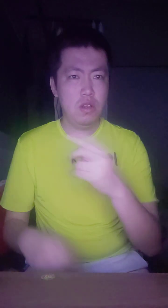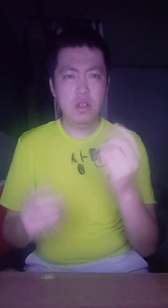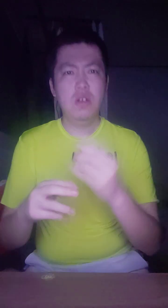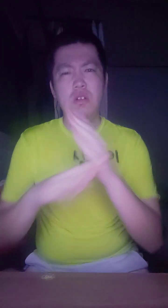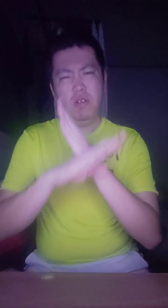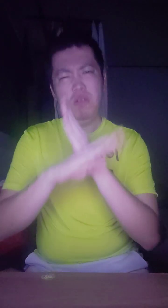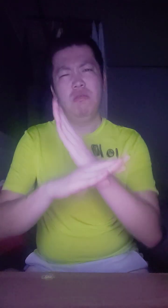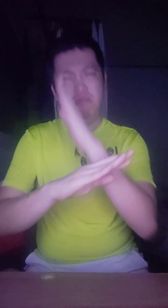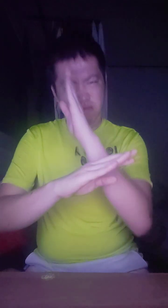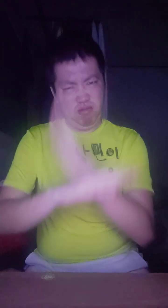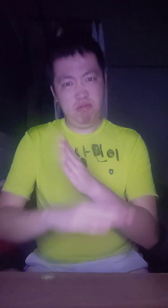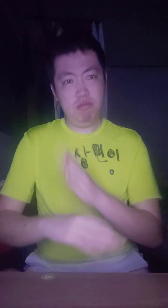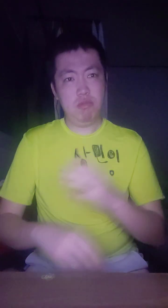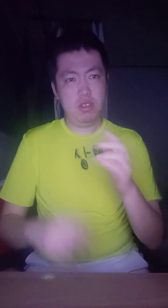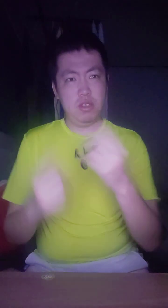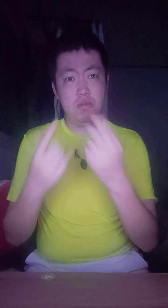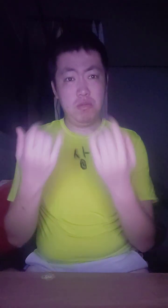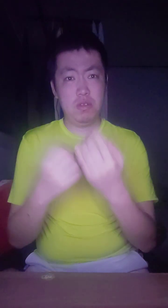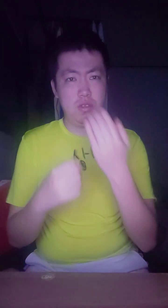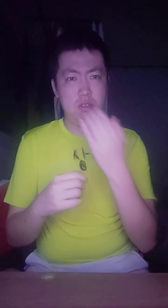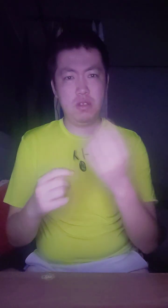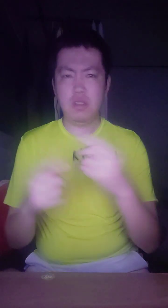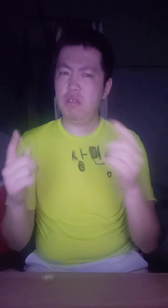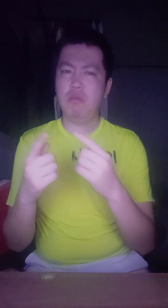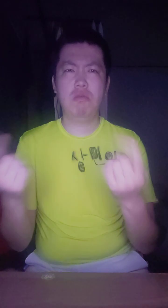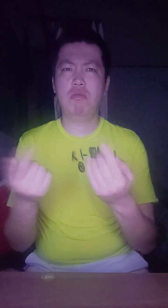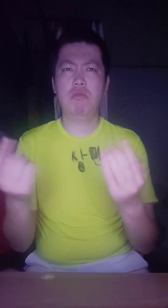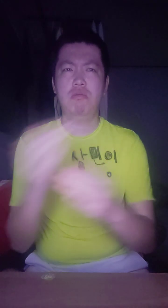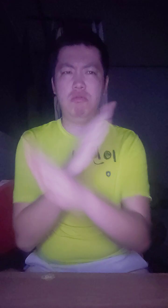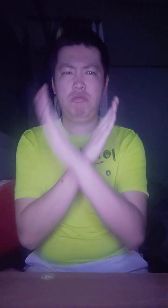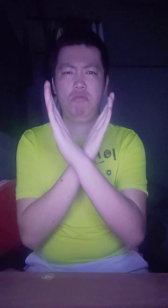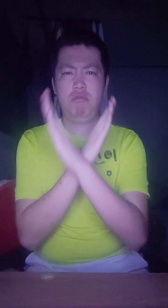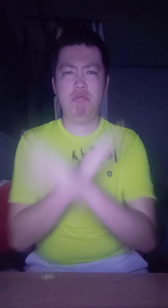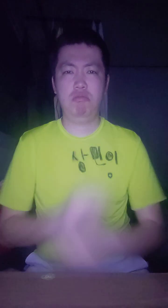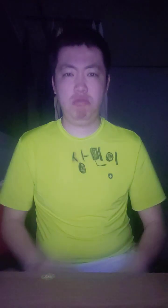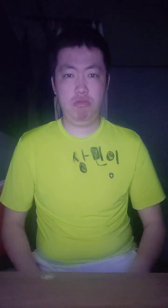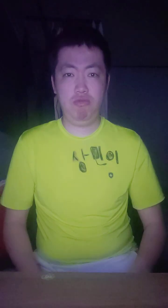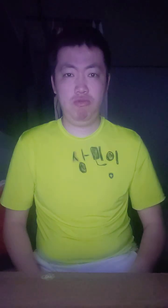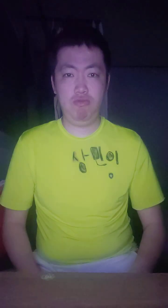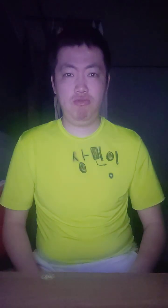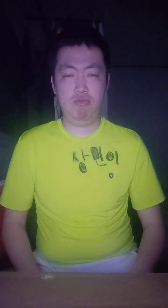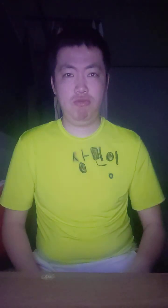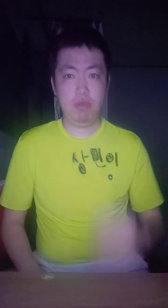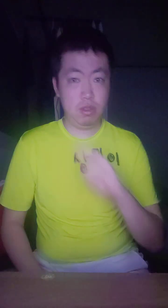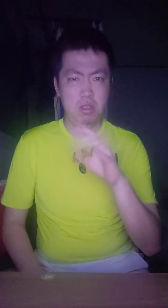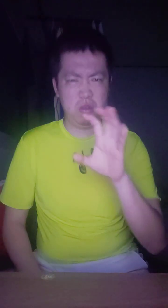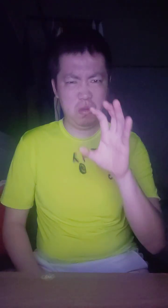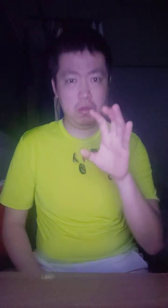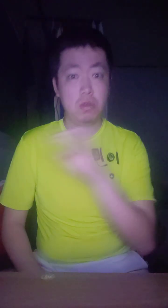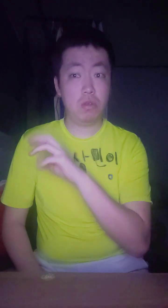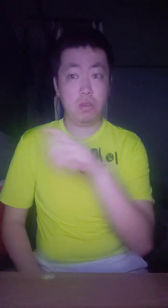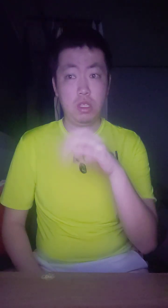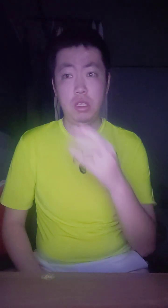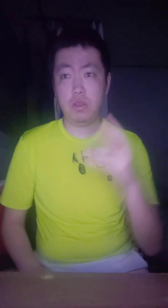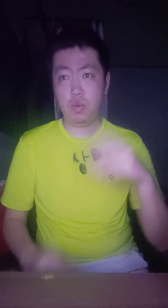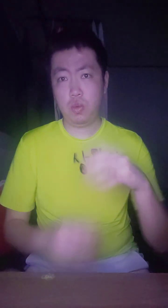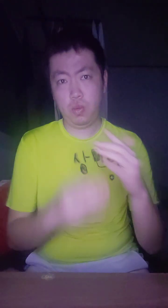그것을 어떻게 이야기를 했어요. 그래서 실천이 안 되더라고요. 문제 화장실은 지자체가 건물주와 사용